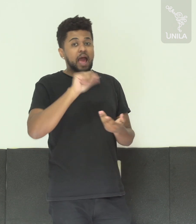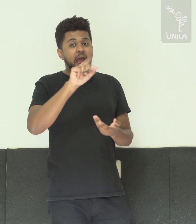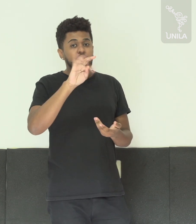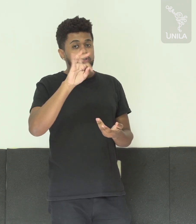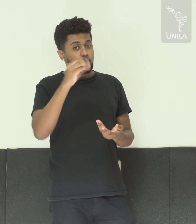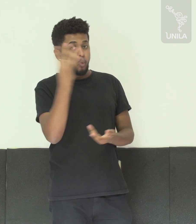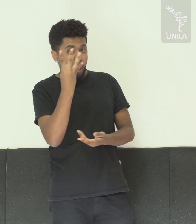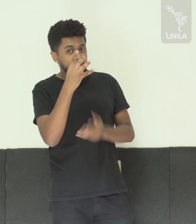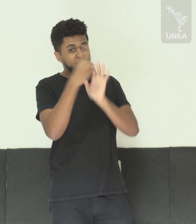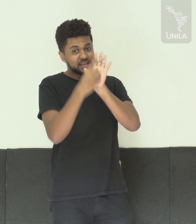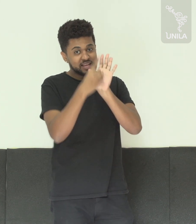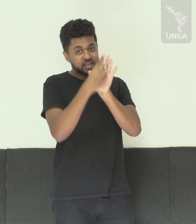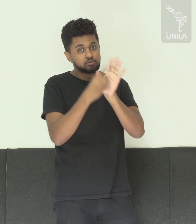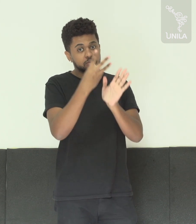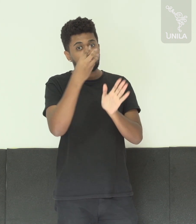Decreto número